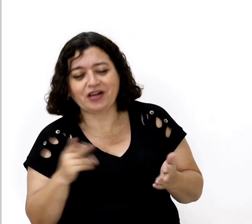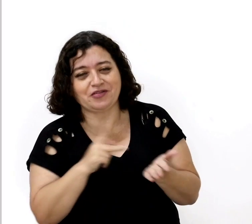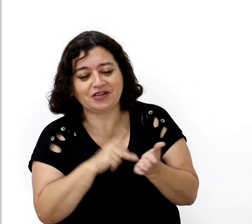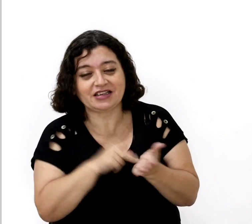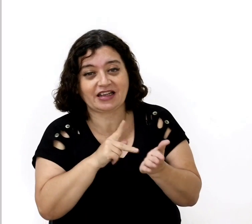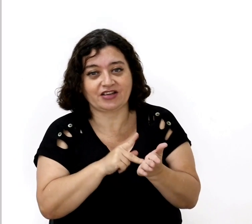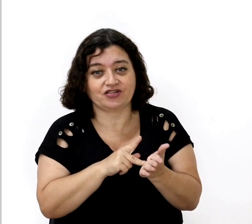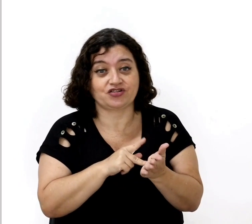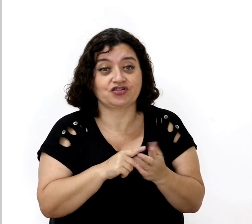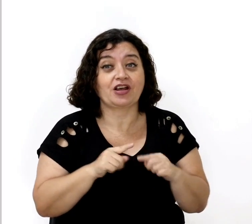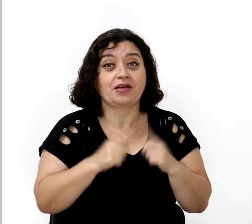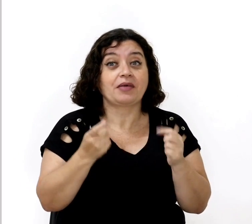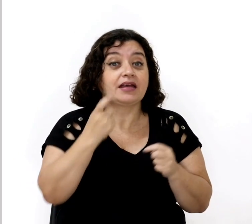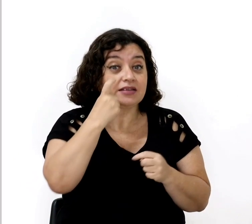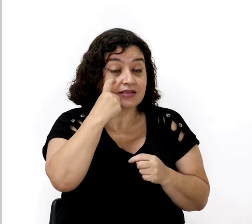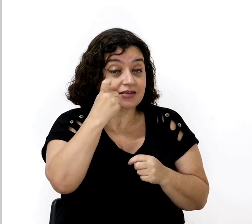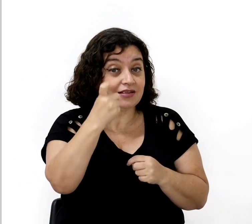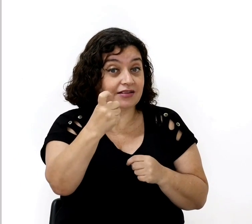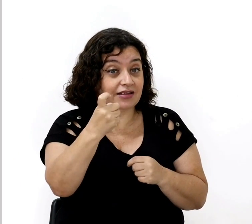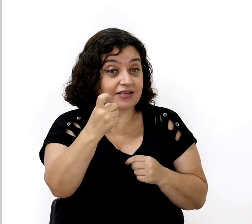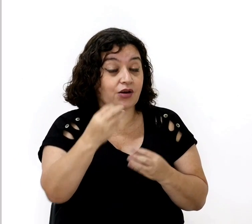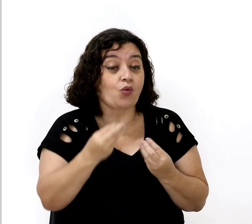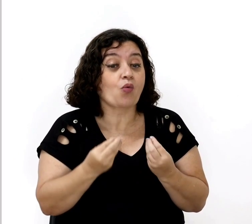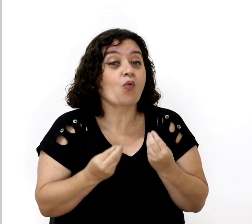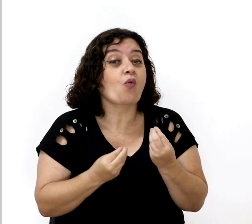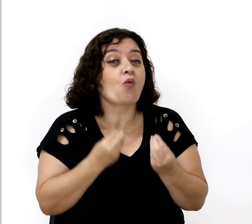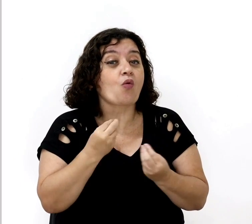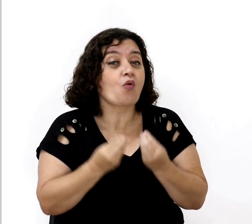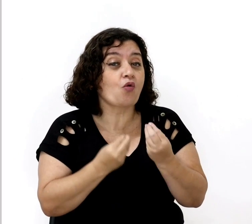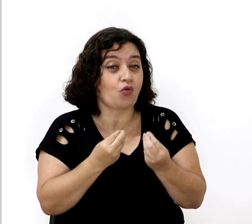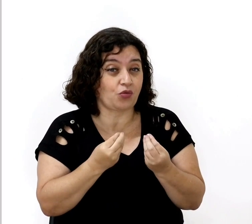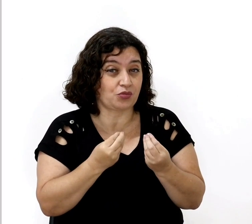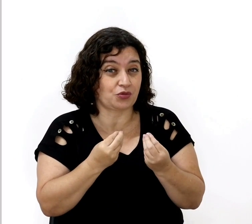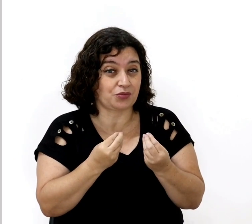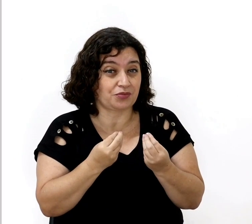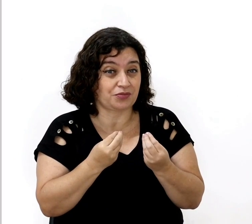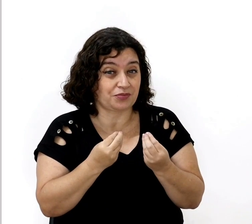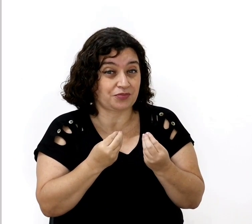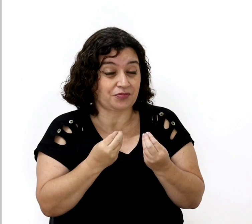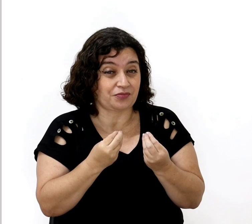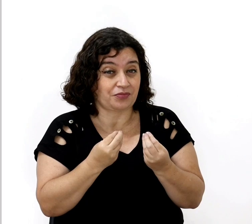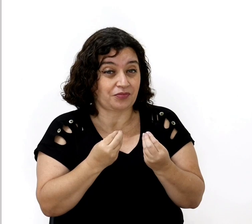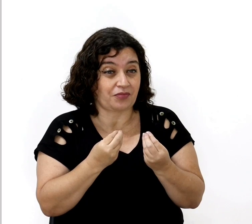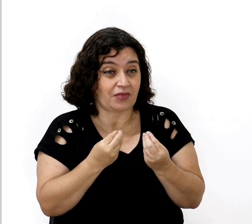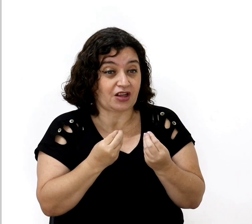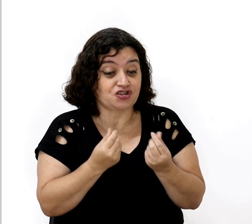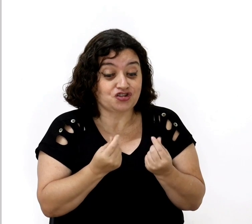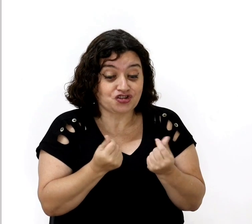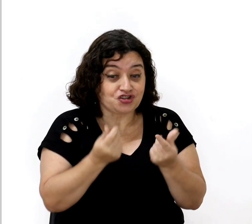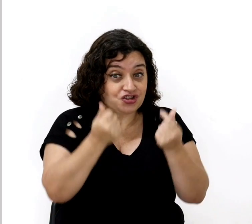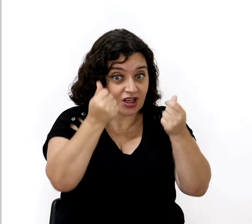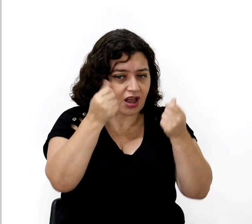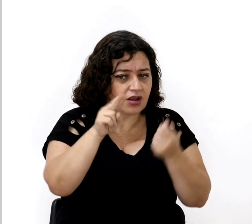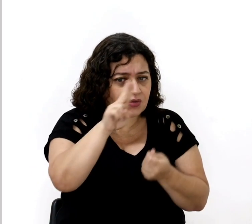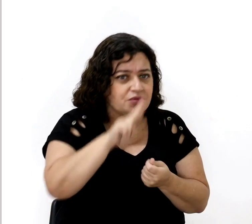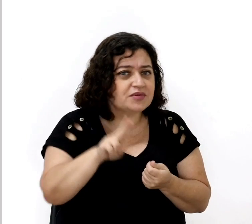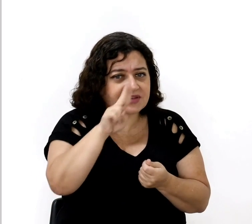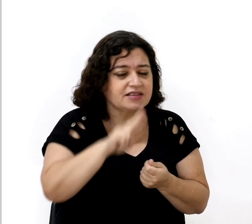né? Mas era interessante, assim, como que nós gastávamos tanto